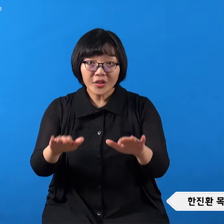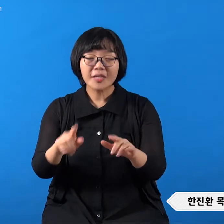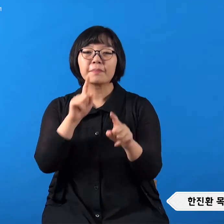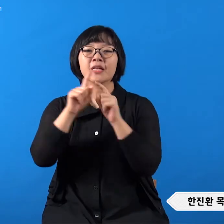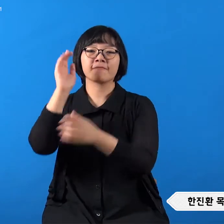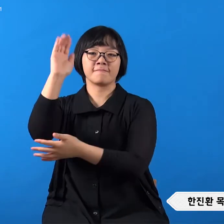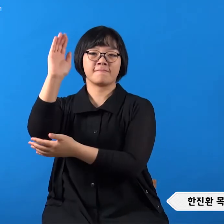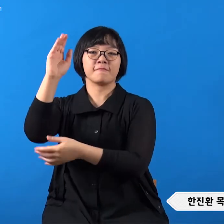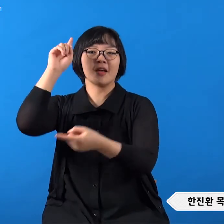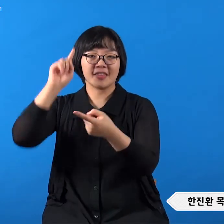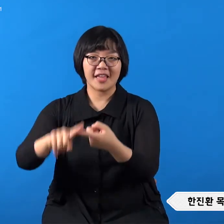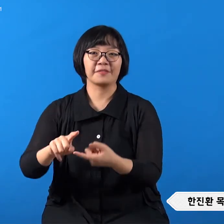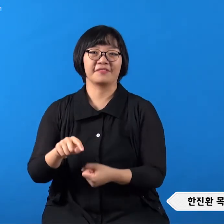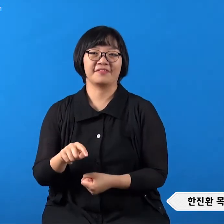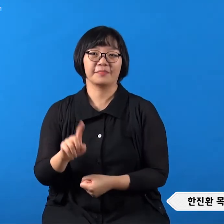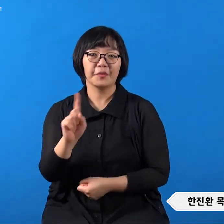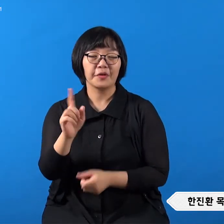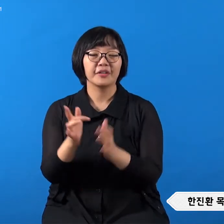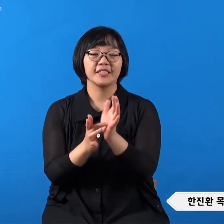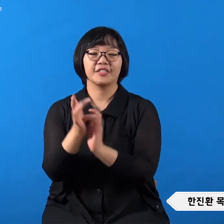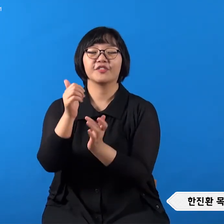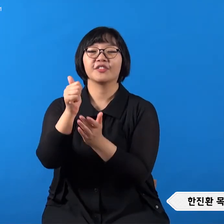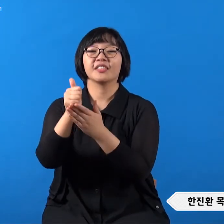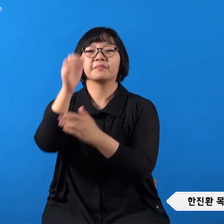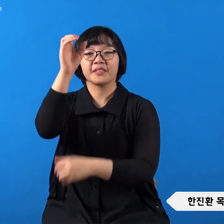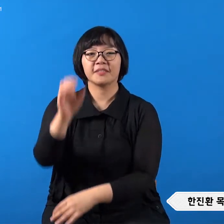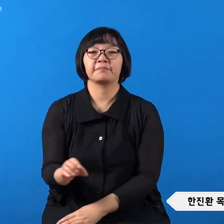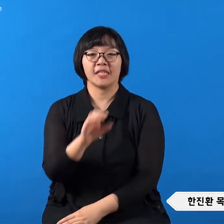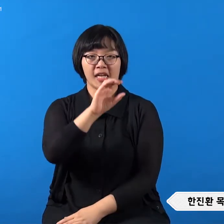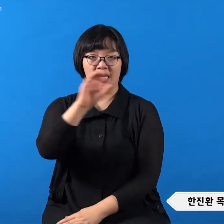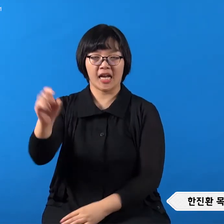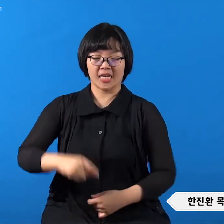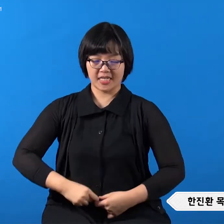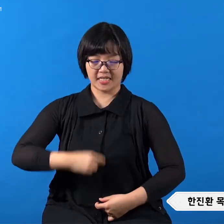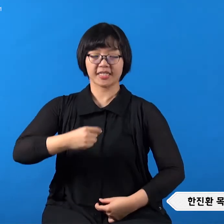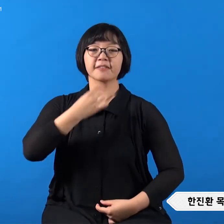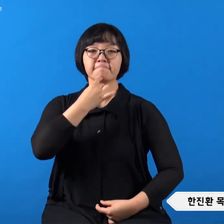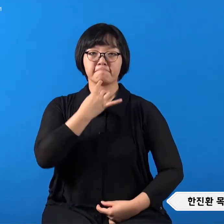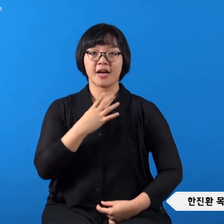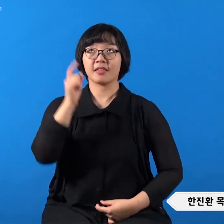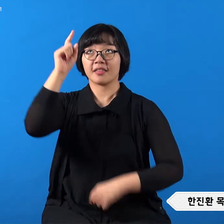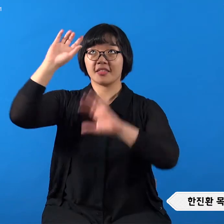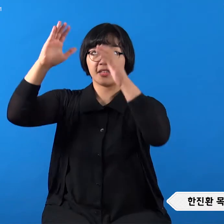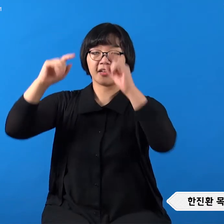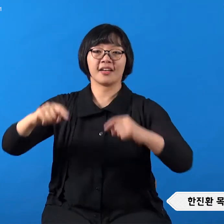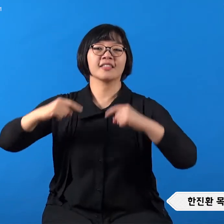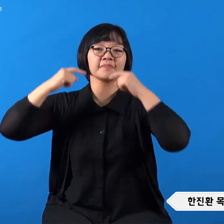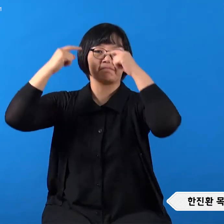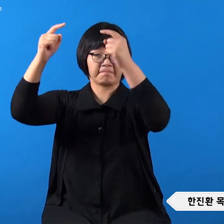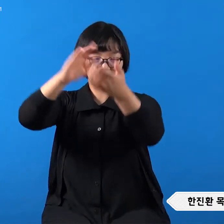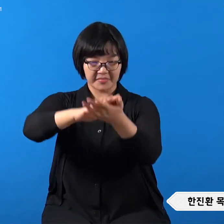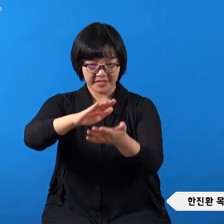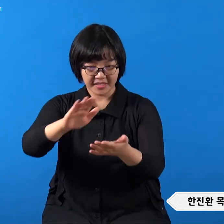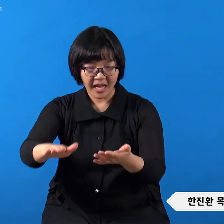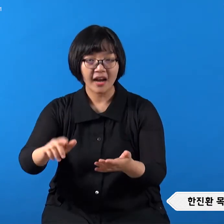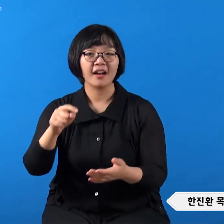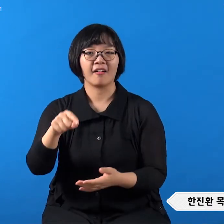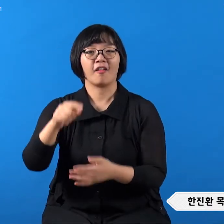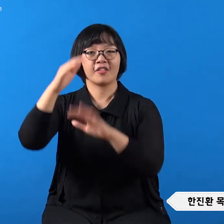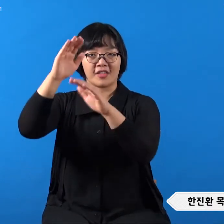말씀 그대로 예수님의 십자가의 의만이 우리를 천국으로 인도하는 거 힘차게